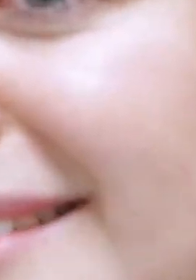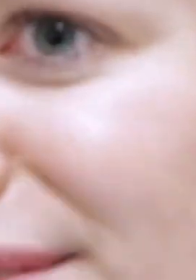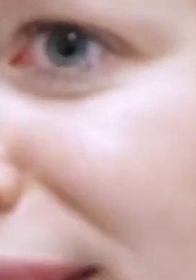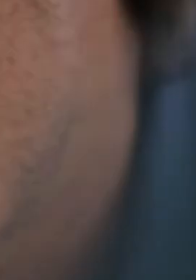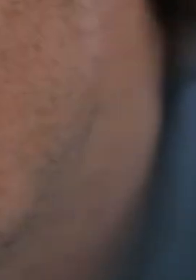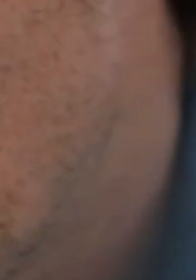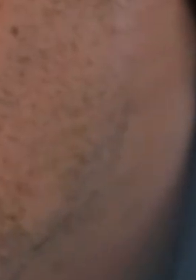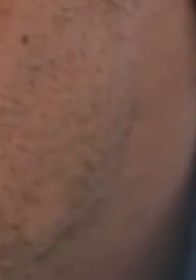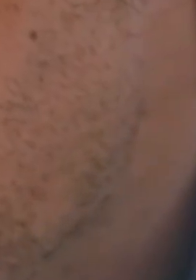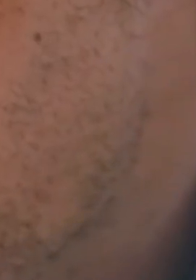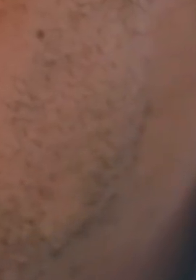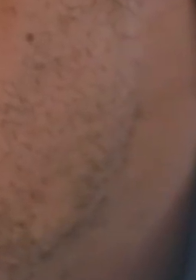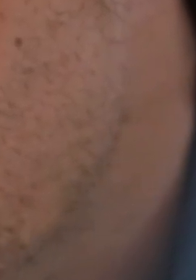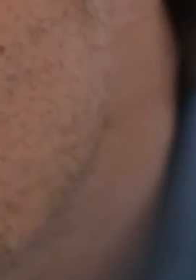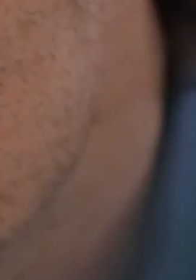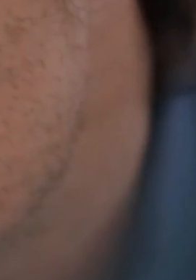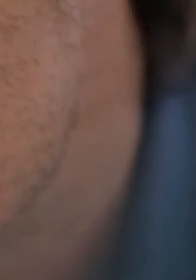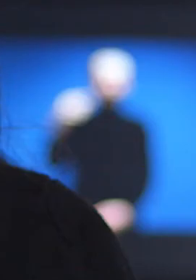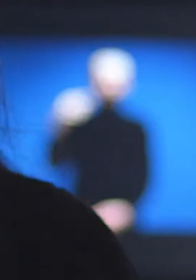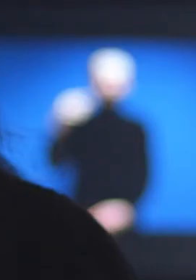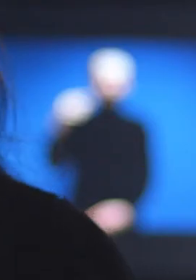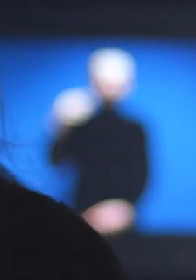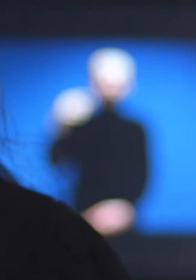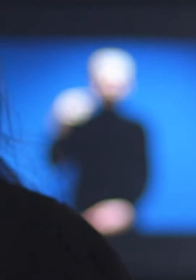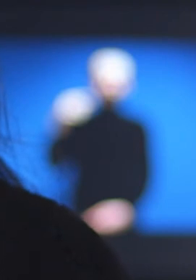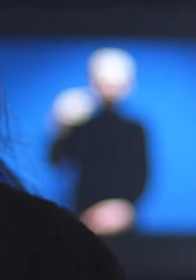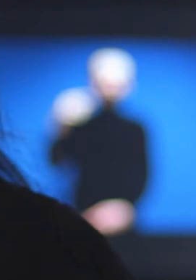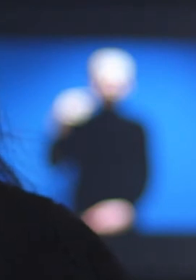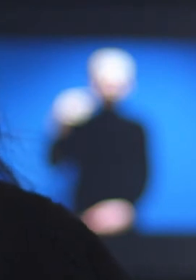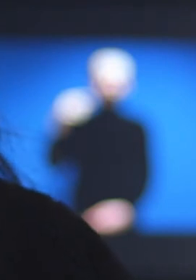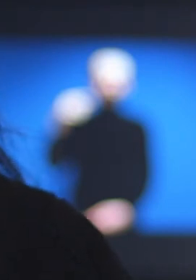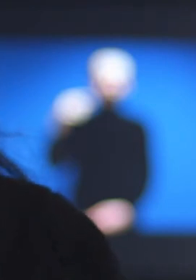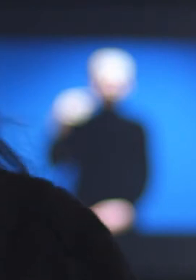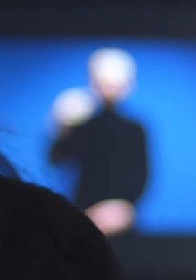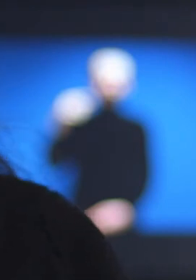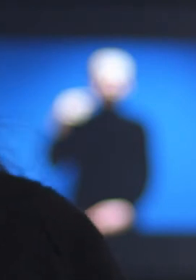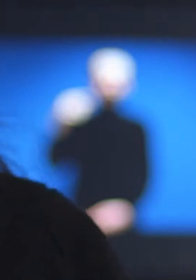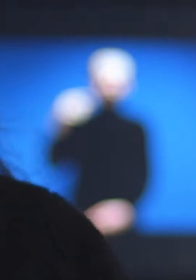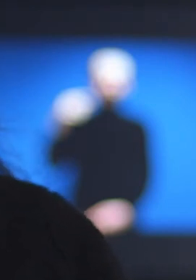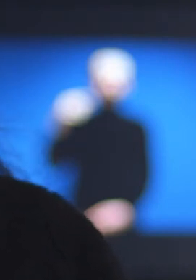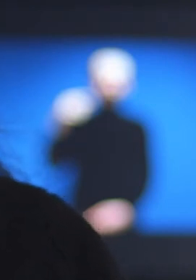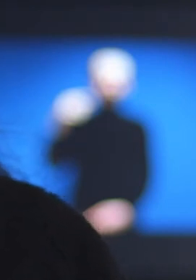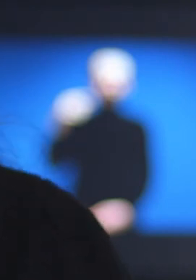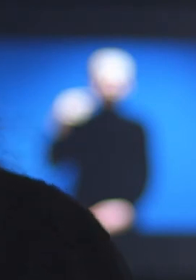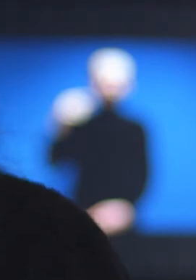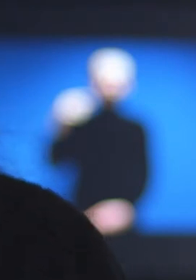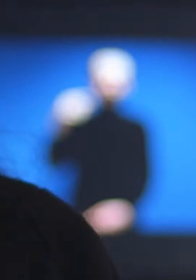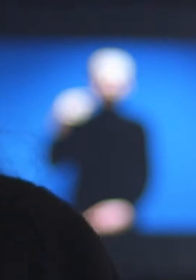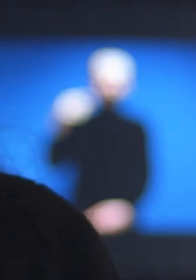den Sign Language zu kann, oder ob wir unsere Modelle ändern müssen, zu können die Prozesse Sprachen-Language in unsere Verarbeitung